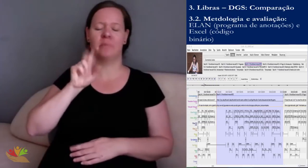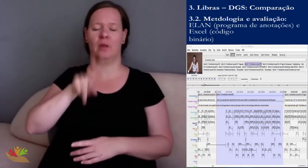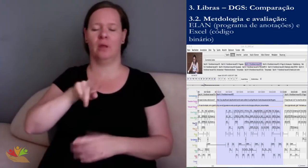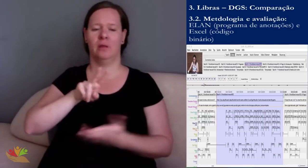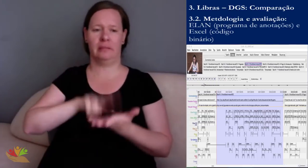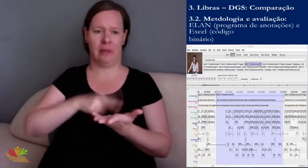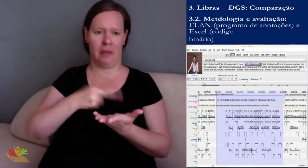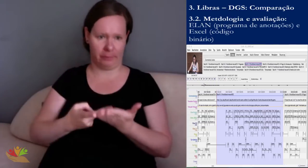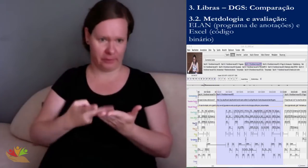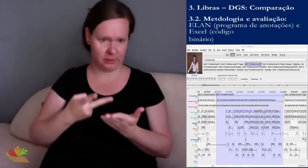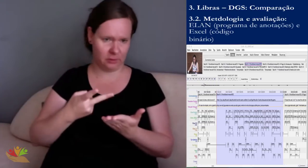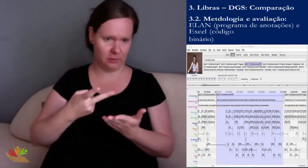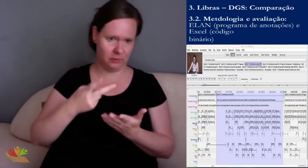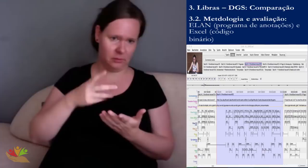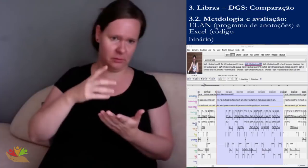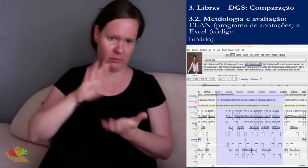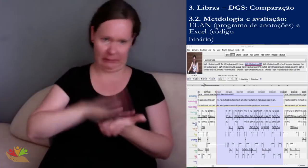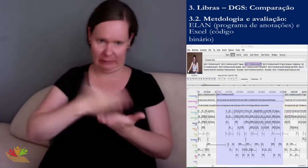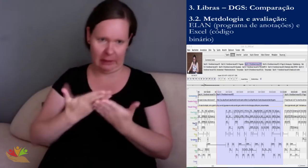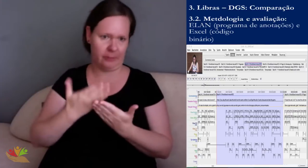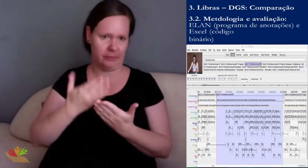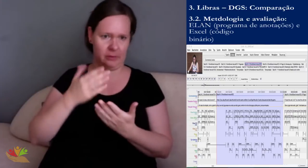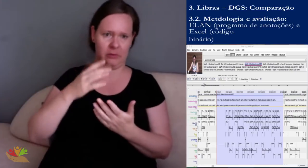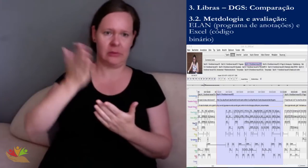apoio de outros colegas.